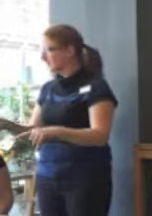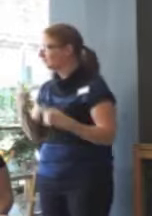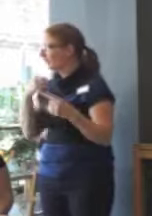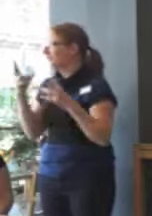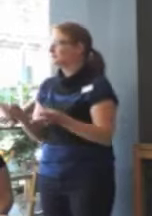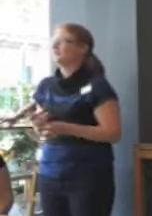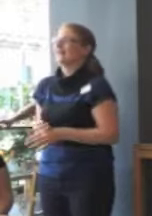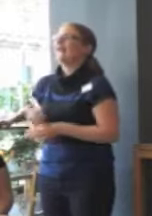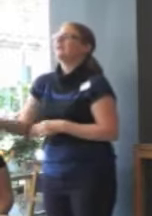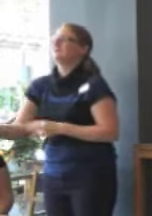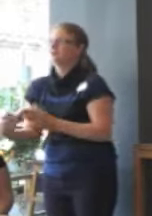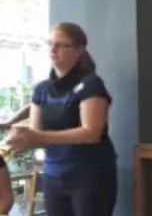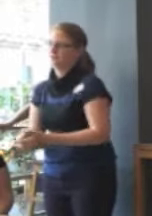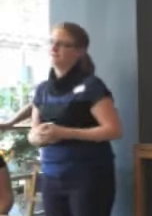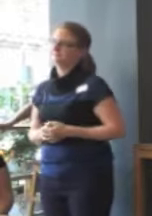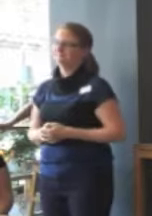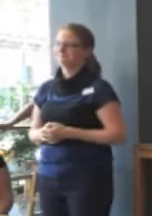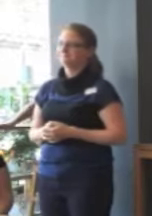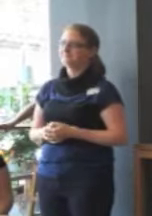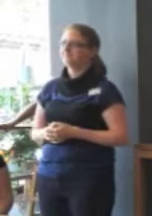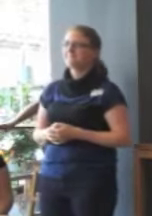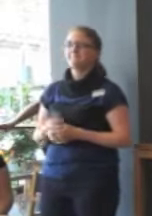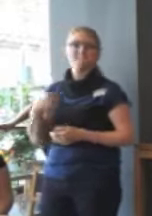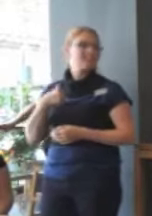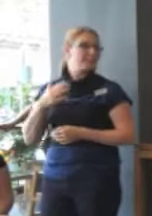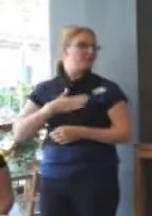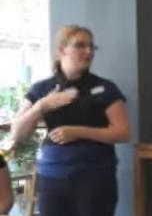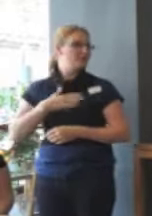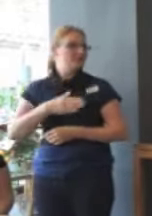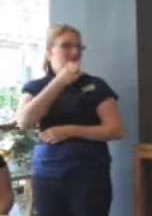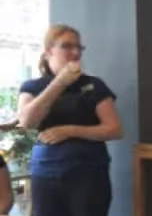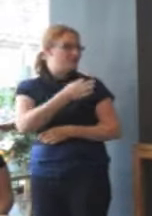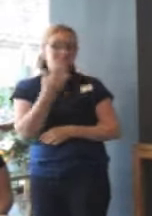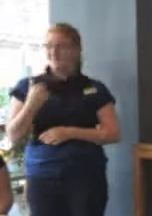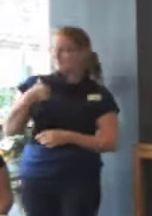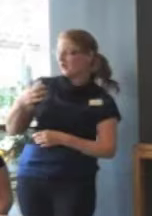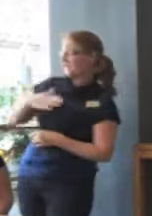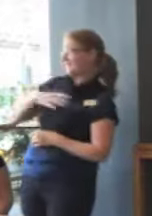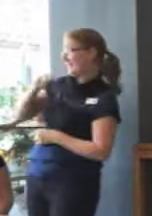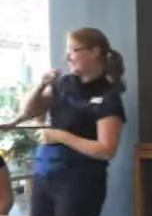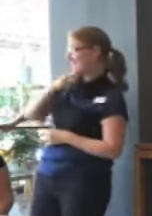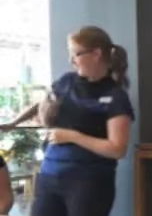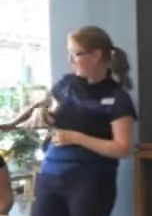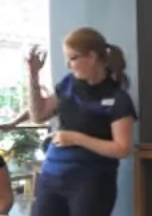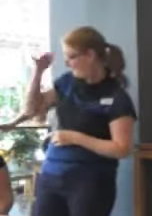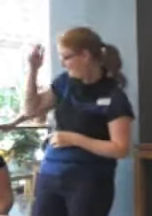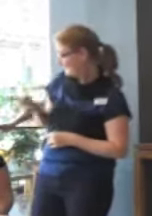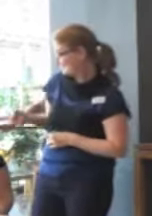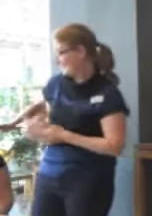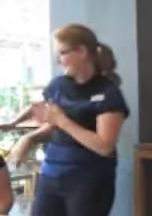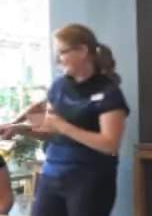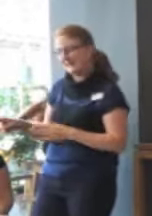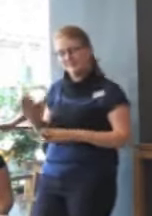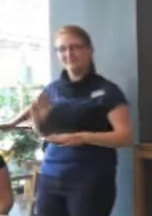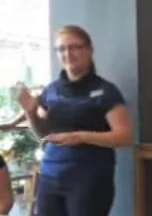Tack. Får jag fråga dig? Men jag vill inte göra. Ja, det ska, han har tänkt. Ja, det får du svara på